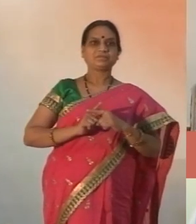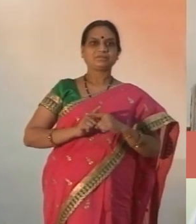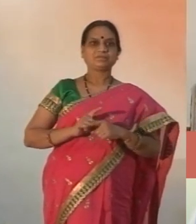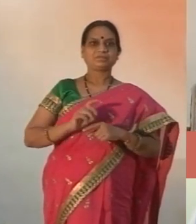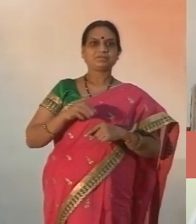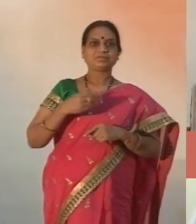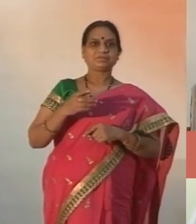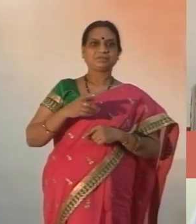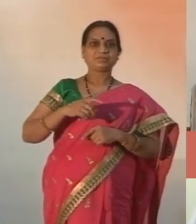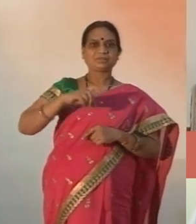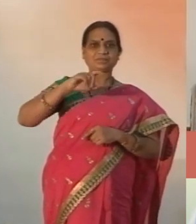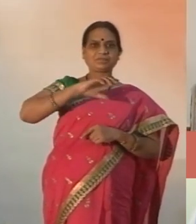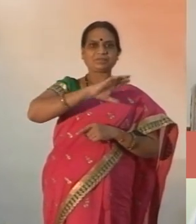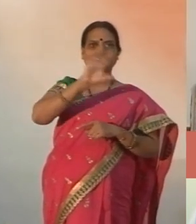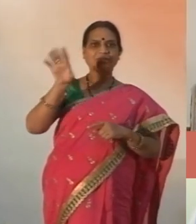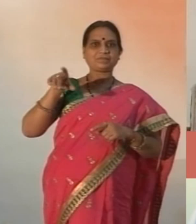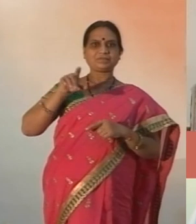राजयोग है।